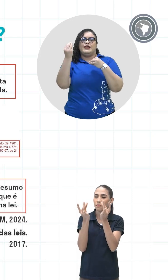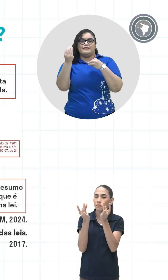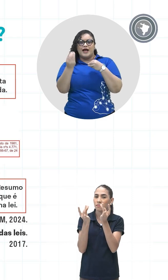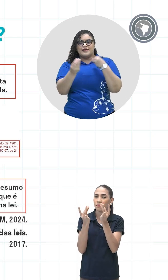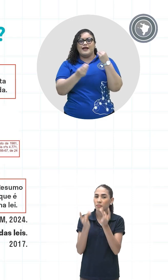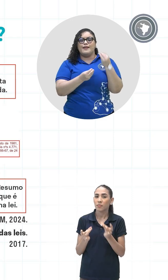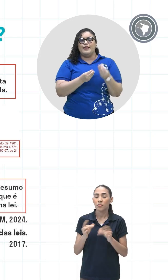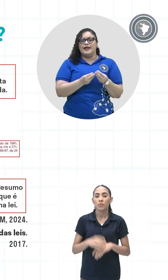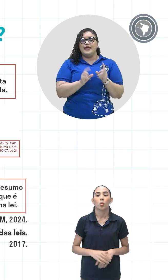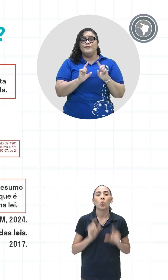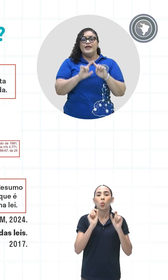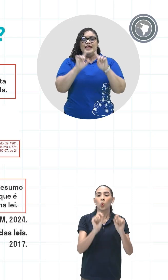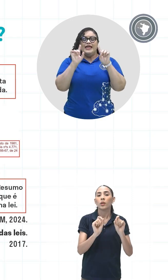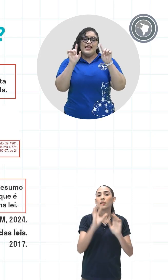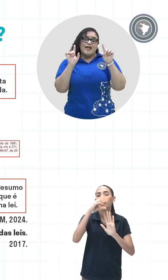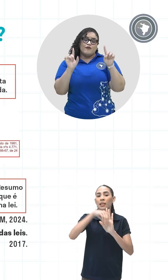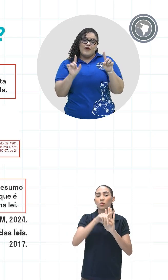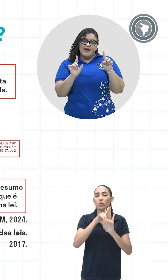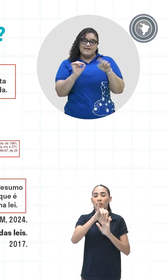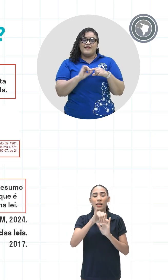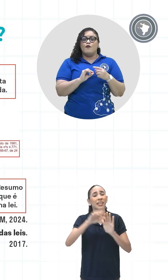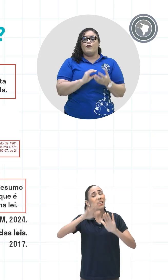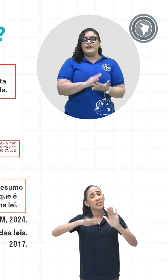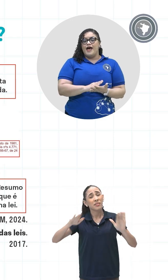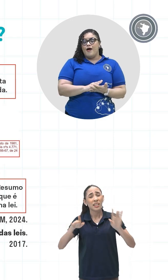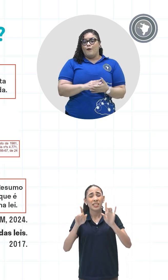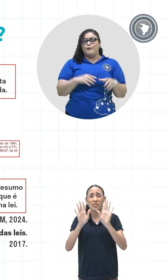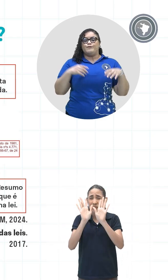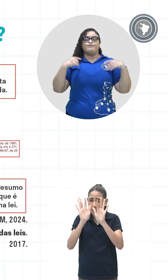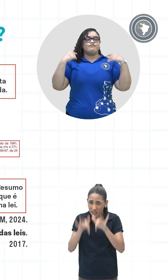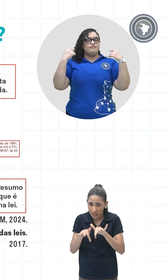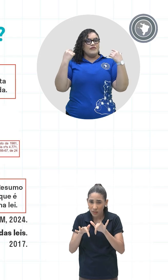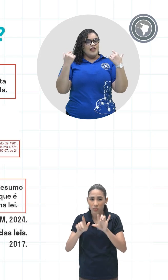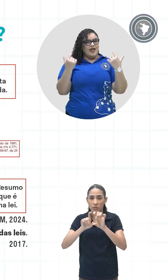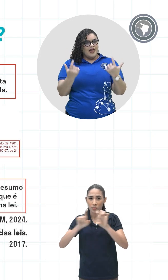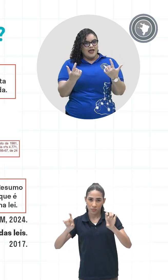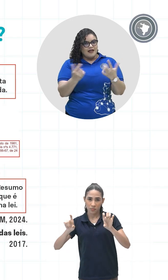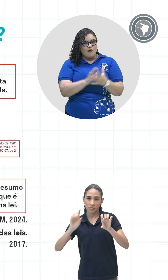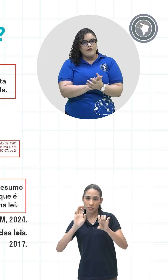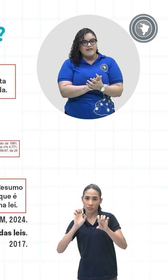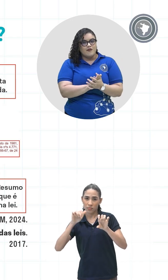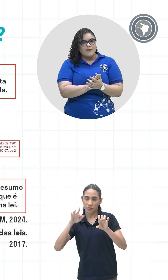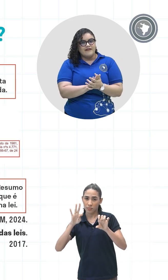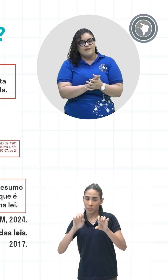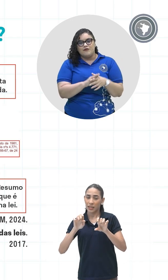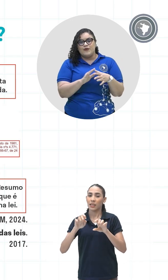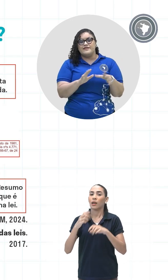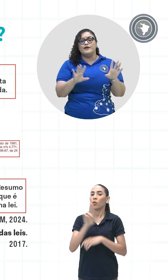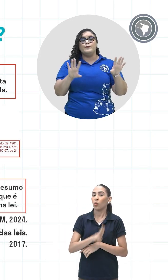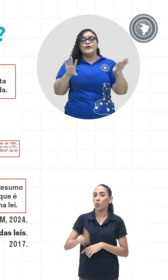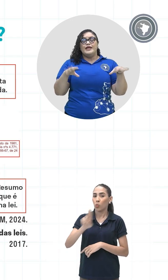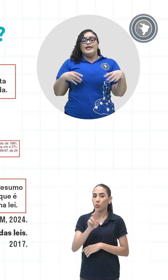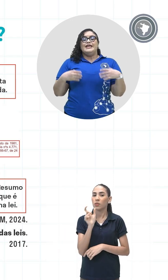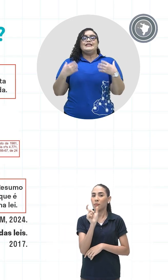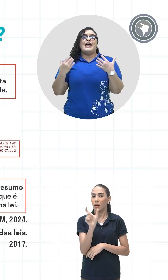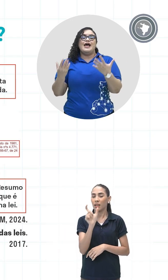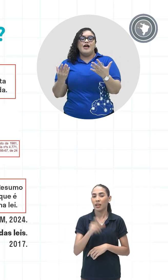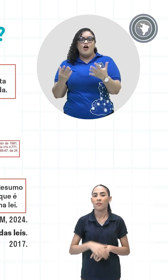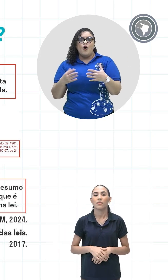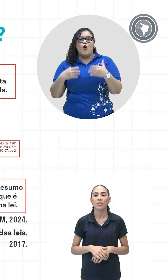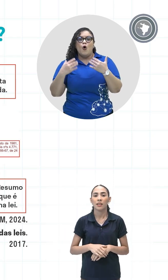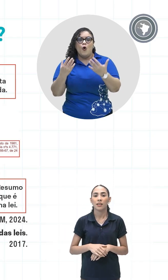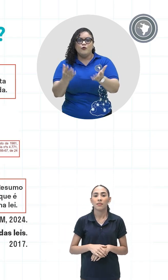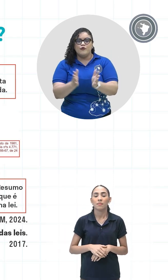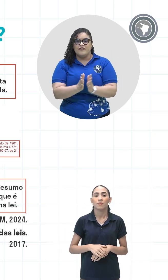sobre o que trata aquela lei e, às vezes, ao final, usa-se a expressão e